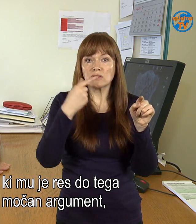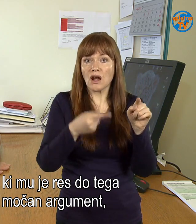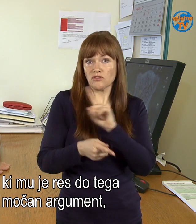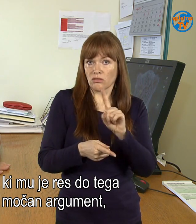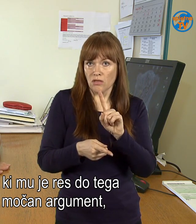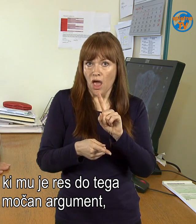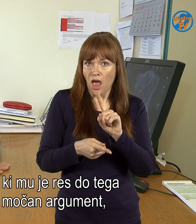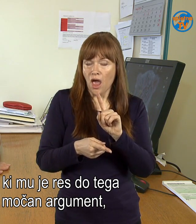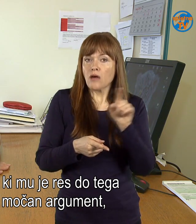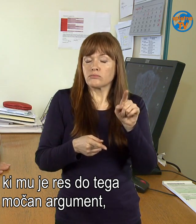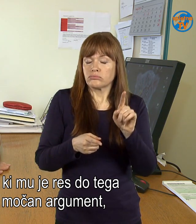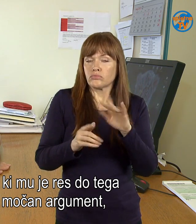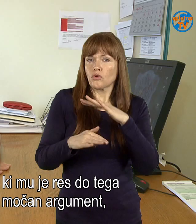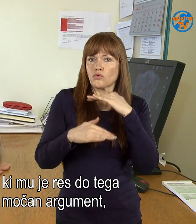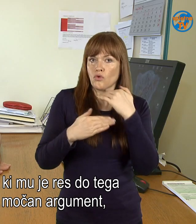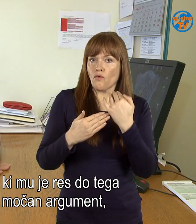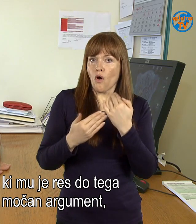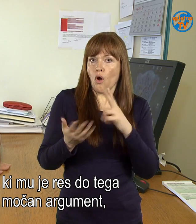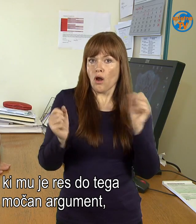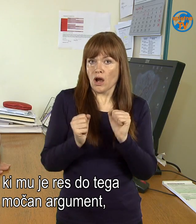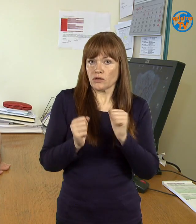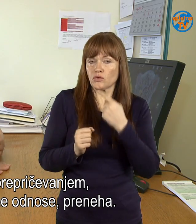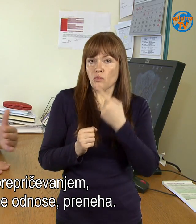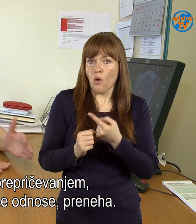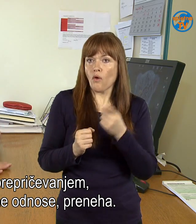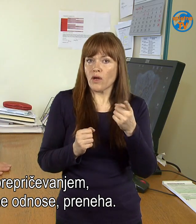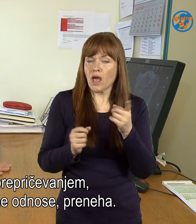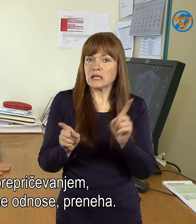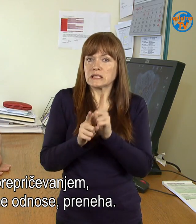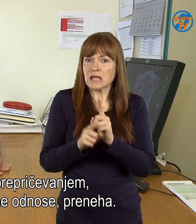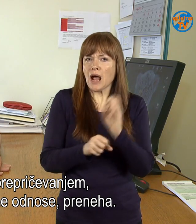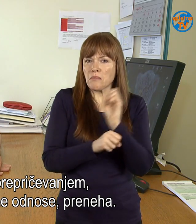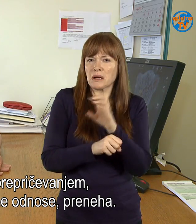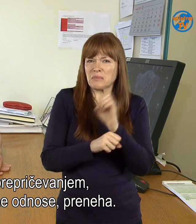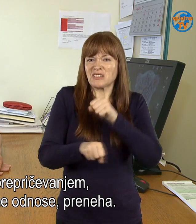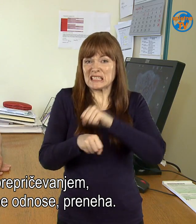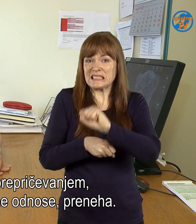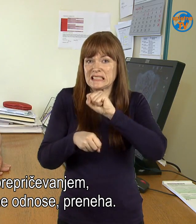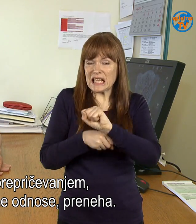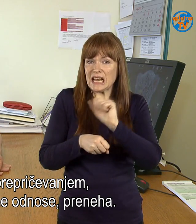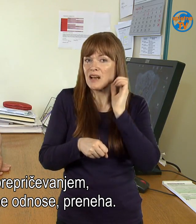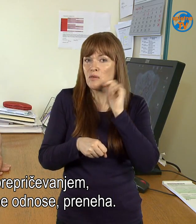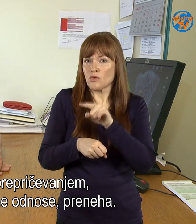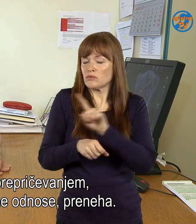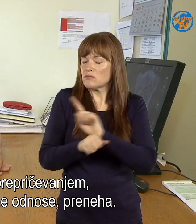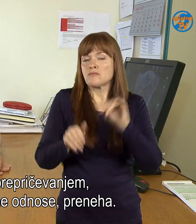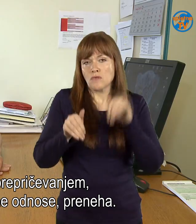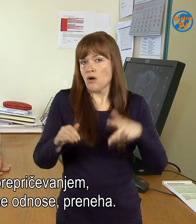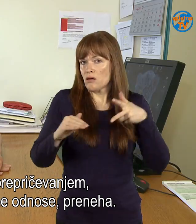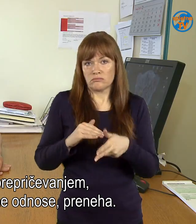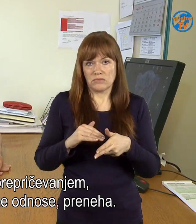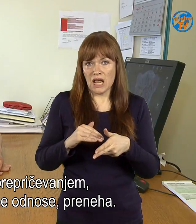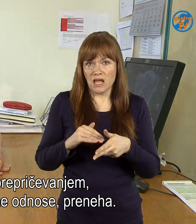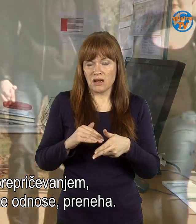dekleta, dovolj močan argument, da s takim prepričevanjem, siljenjem v spolne